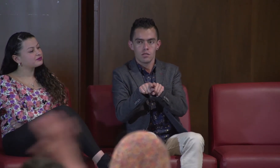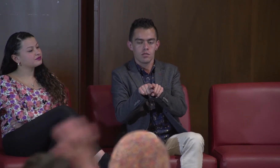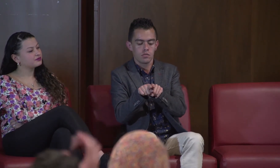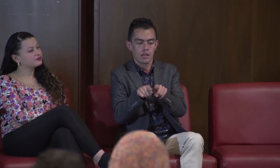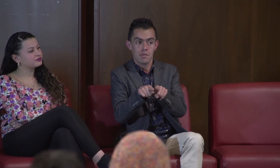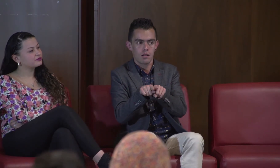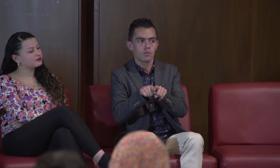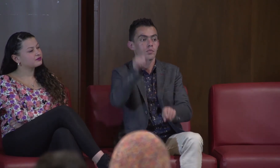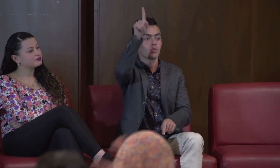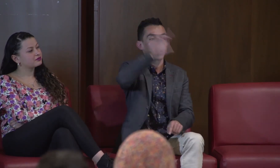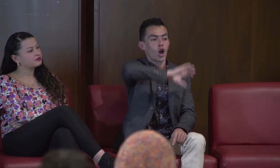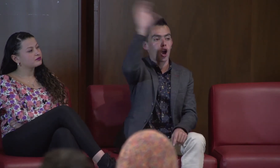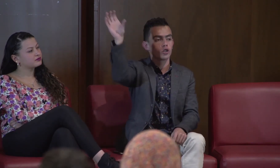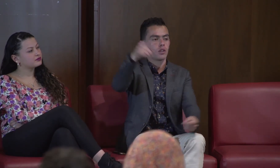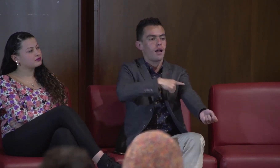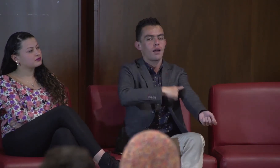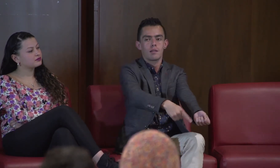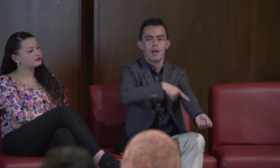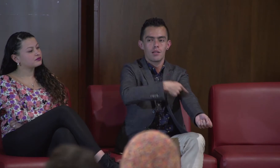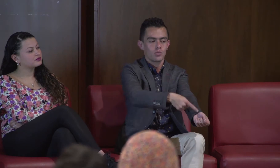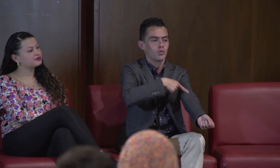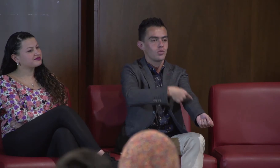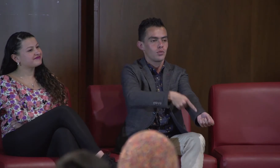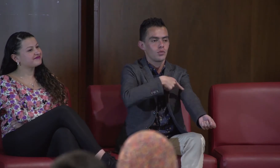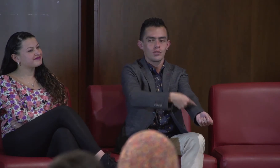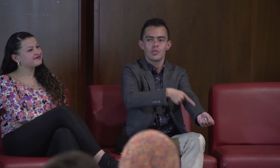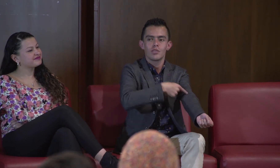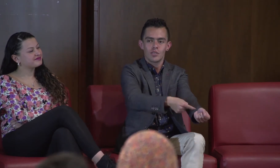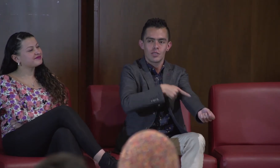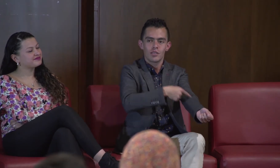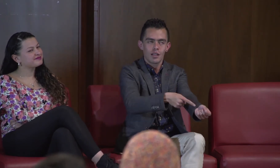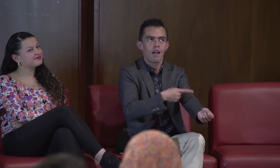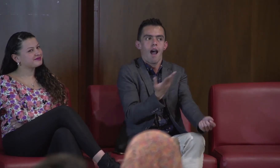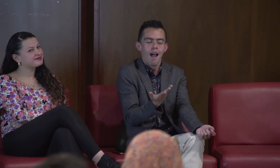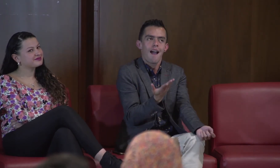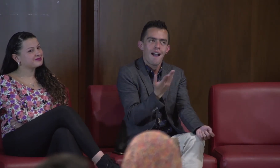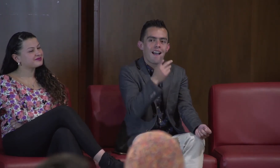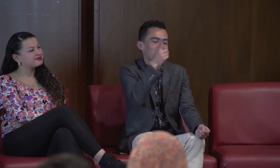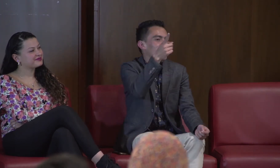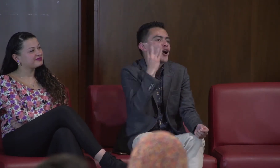seña para referirnos a hermano, mientras que en la costa lo hacen así.